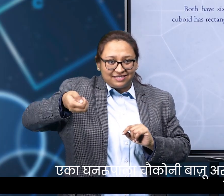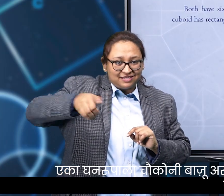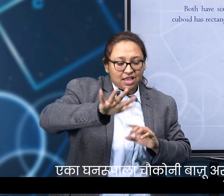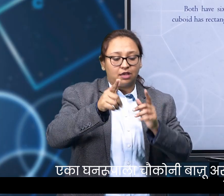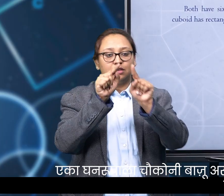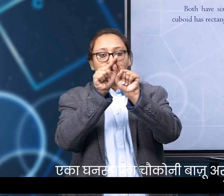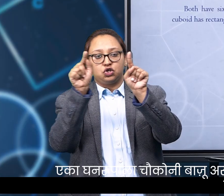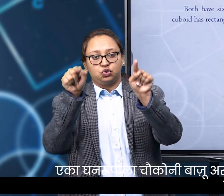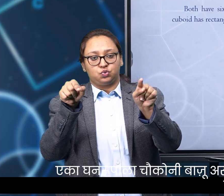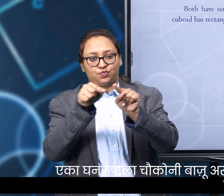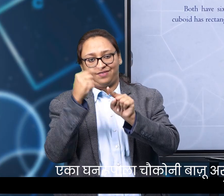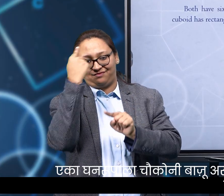बाजू असतात.